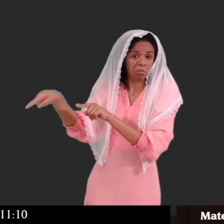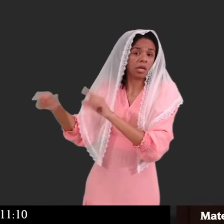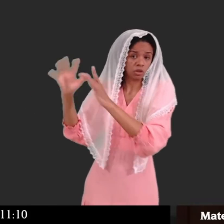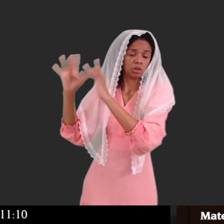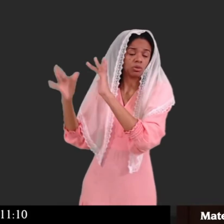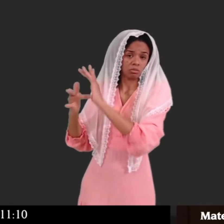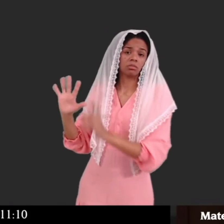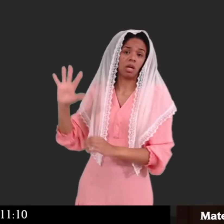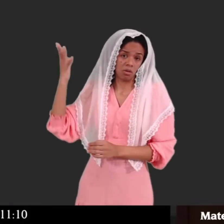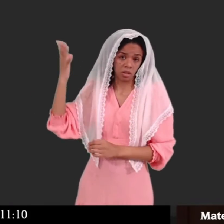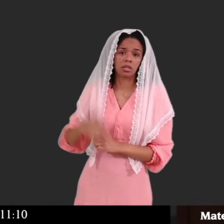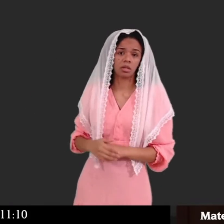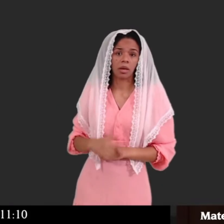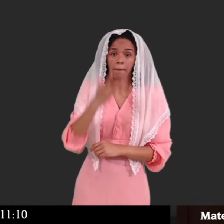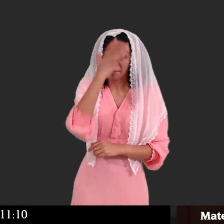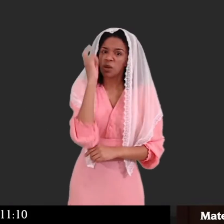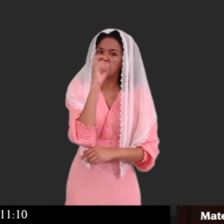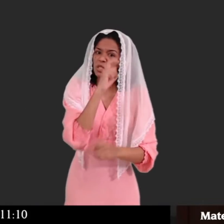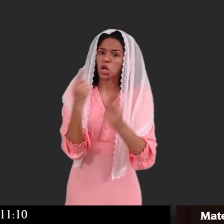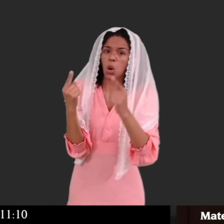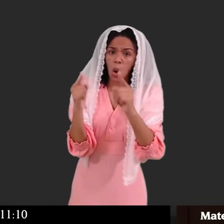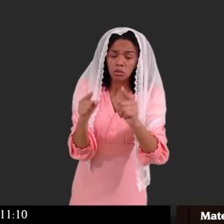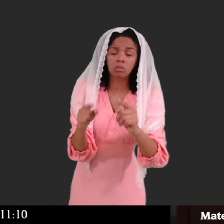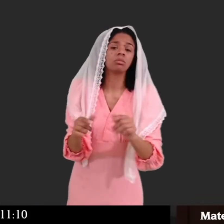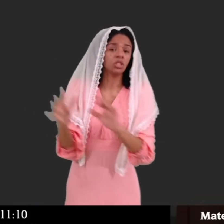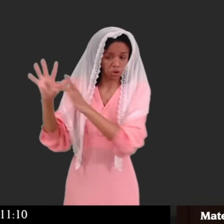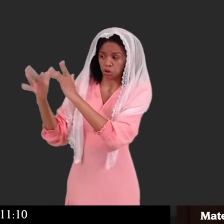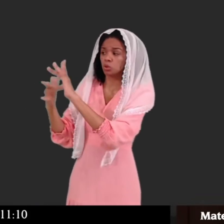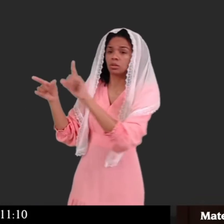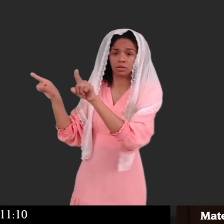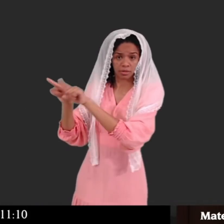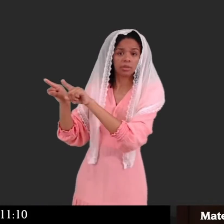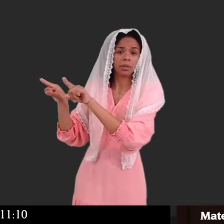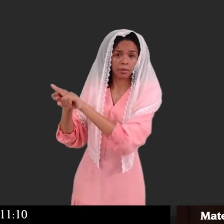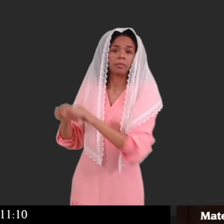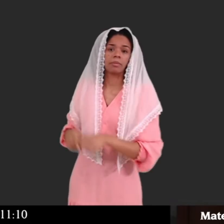Cristo. Tem alguém que quer seu mal? Quiseram o mal de Jesus.